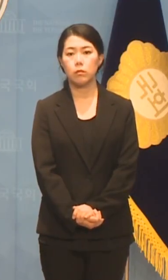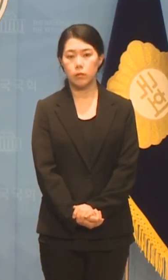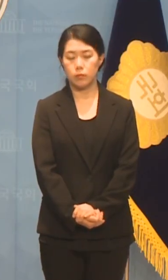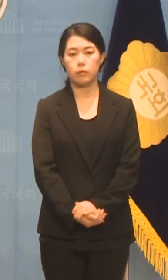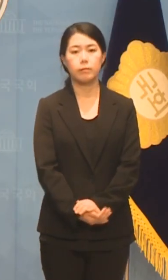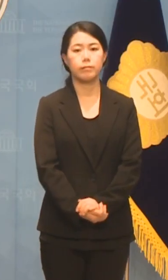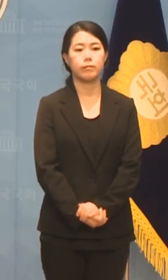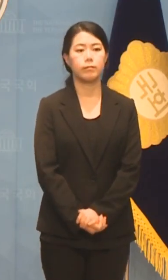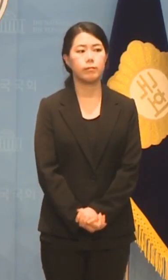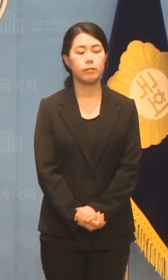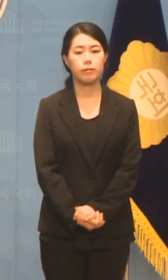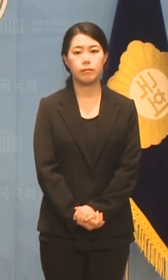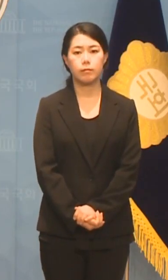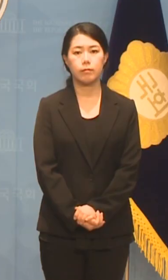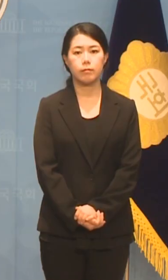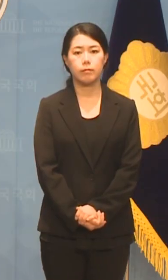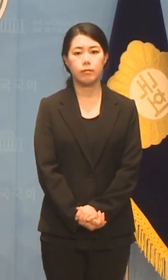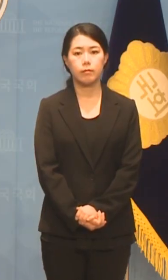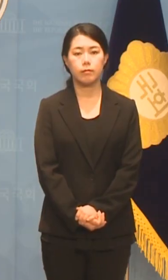네, 네, 네.